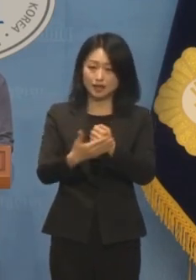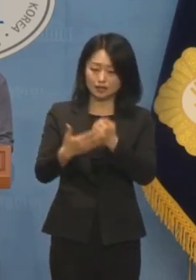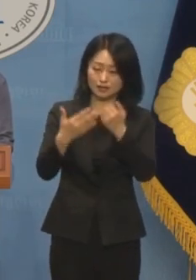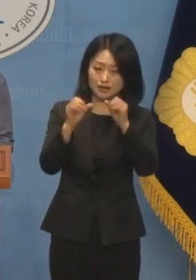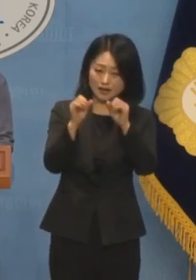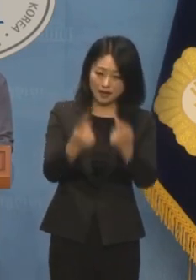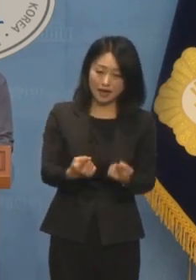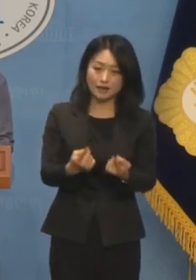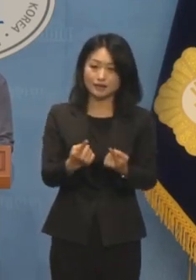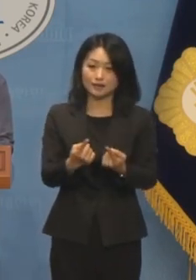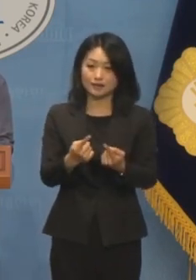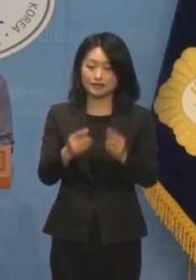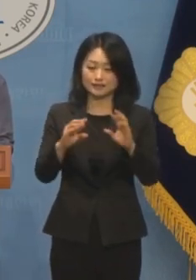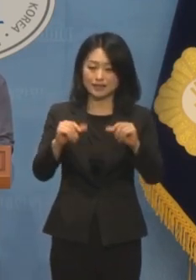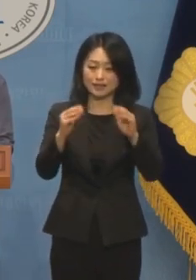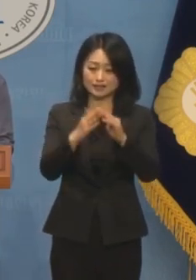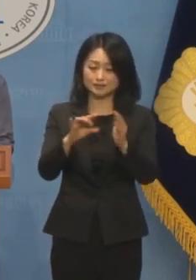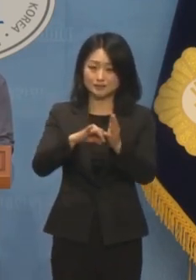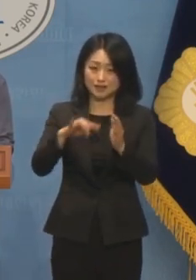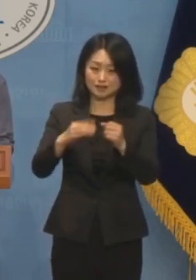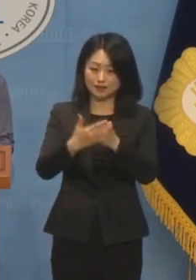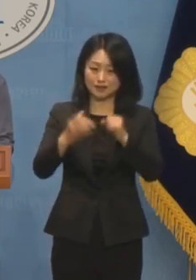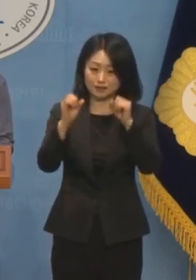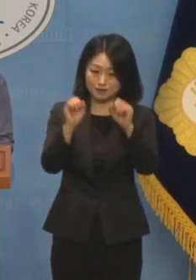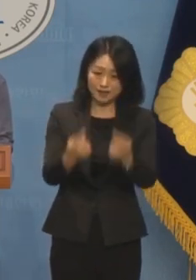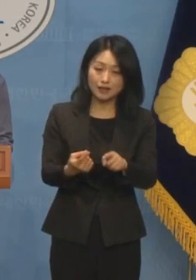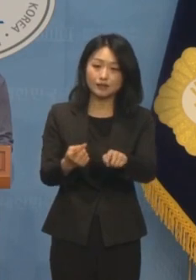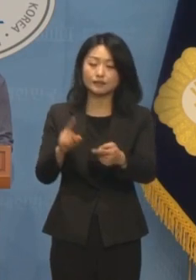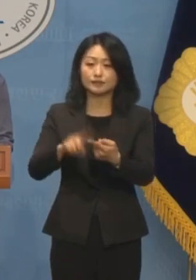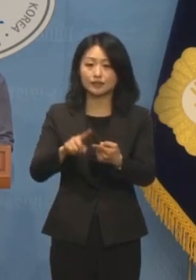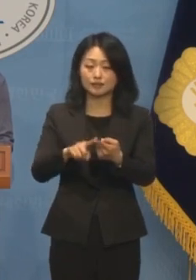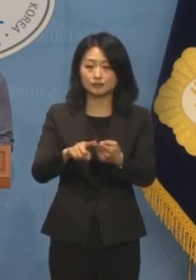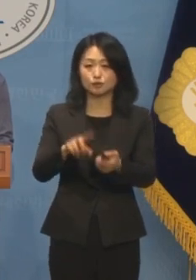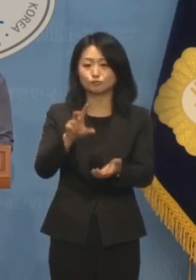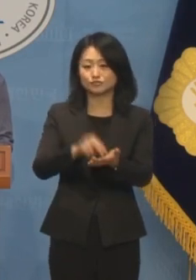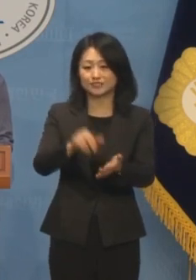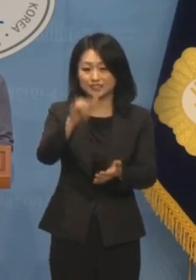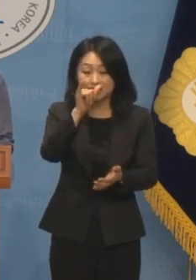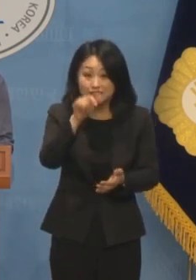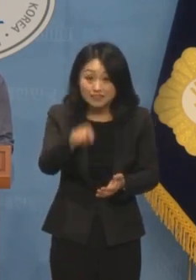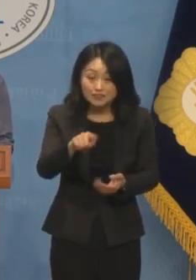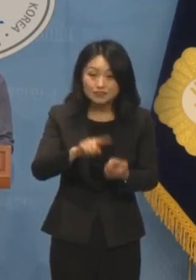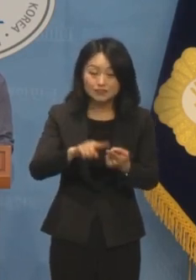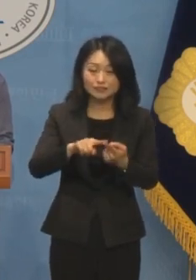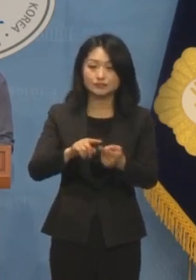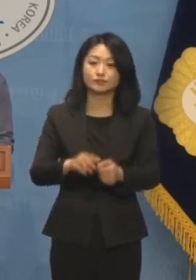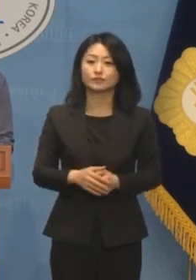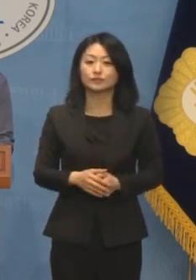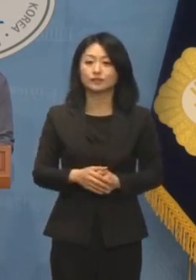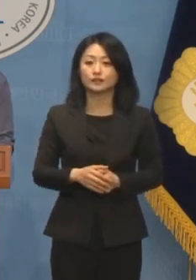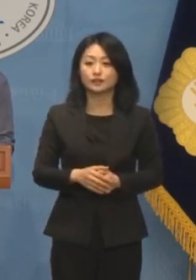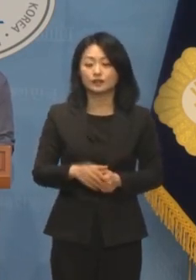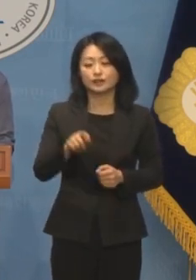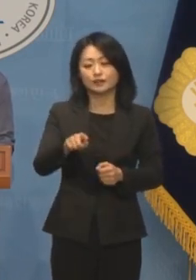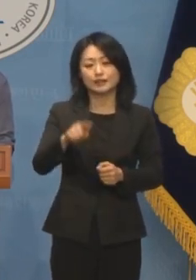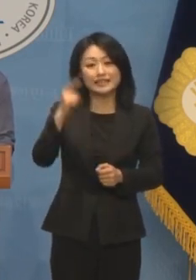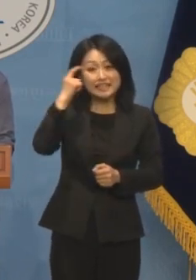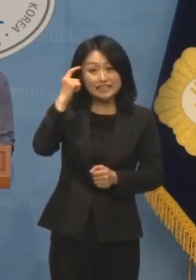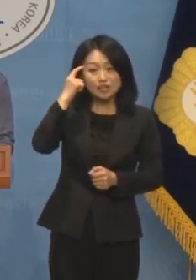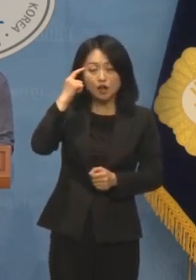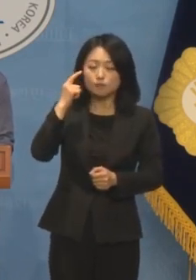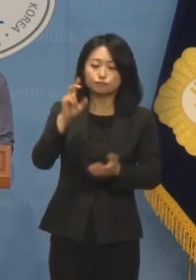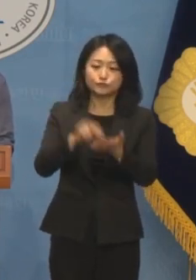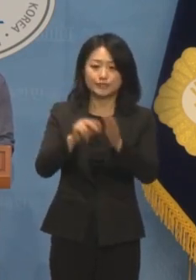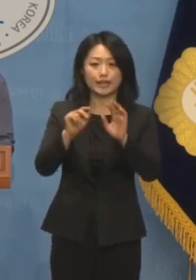실패를 경험했다는 진단에도 동의하기 어렵습니다. 부동산 세제는 이념적 틀의 문제가 아니라